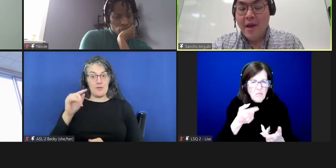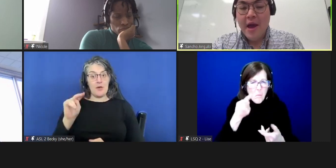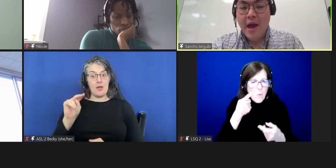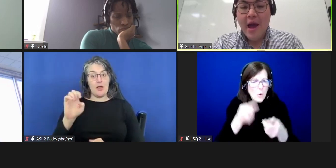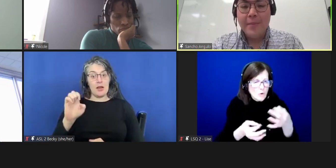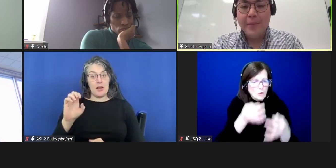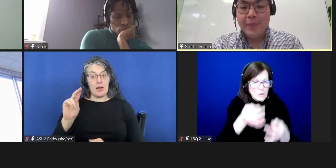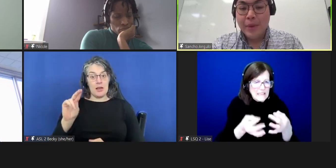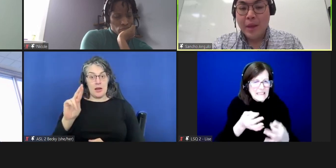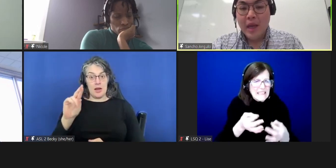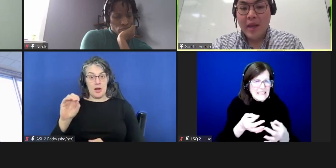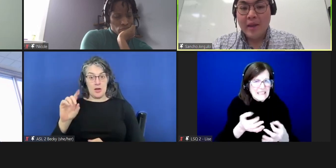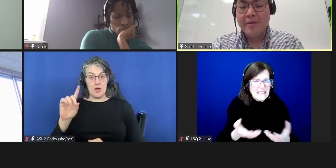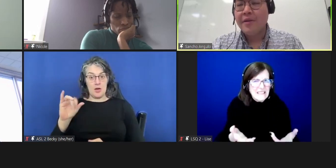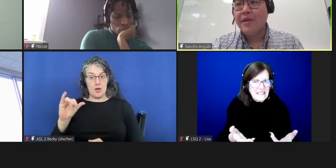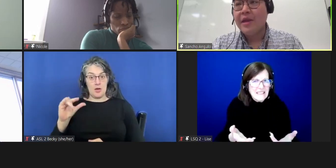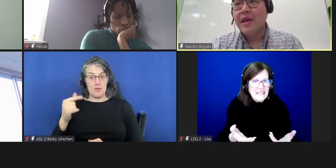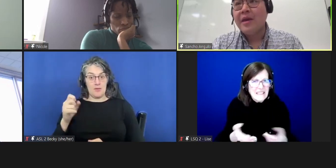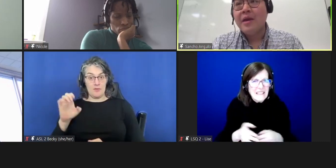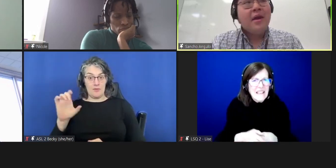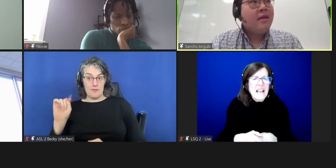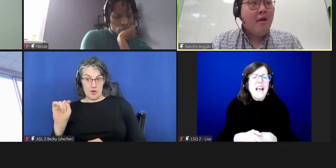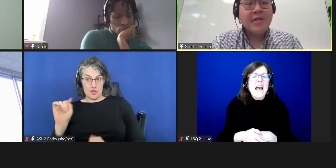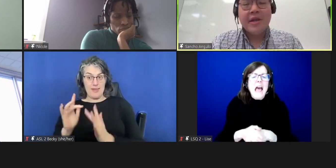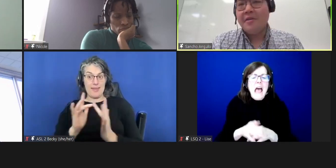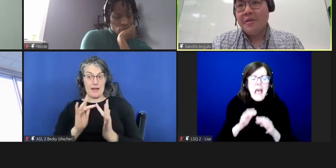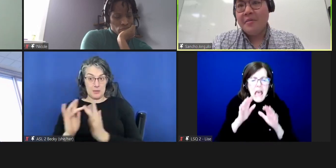Et donc, ensuite, je me suis intéressé au réseau